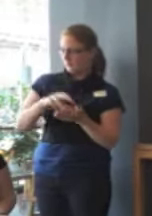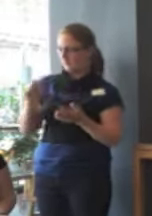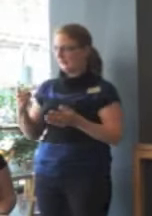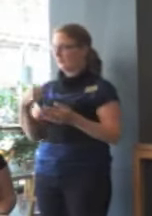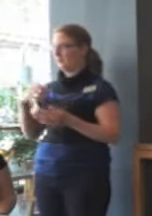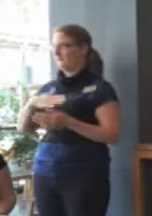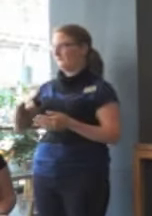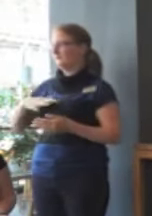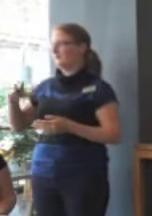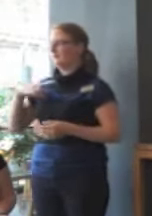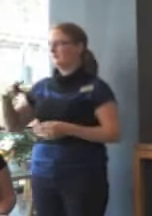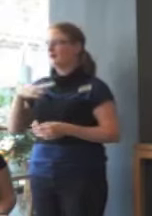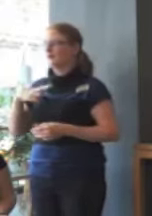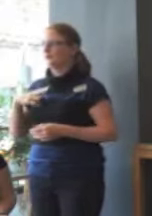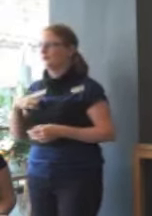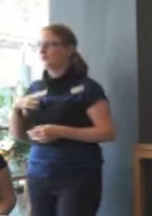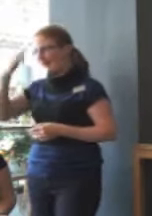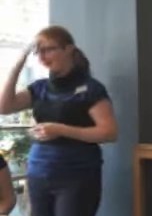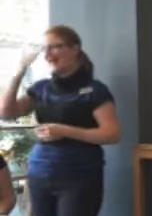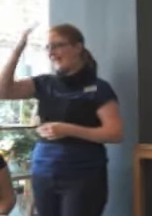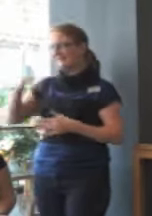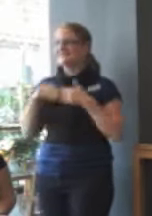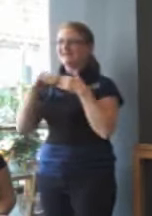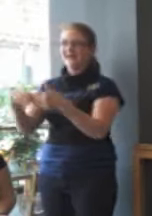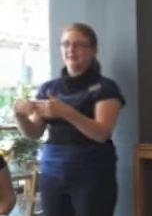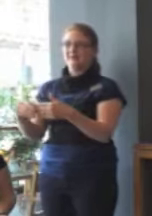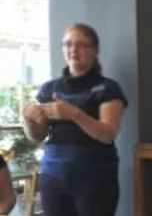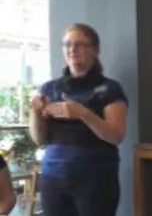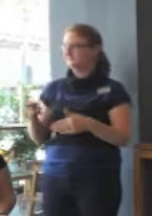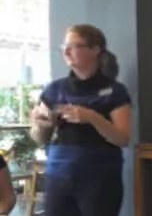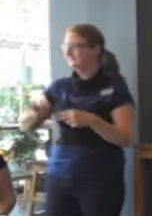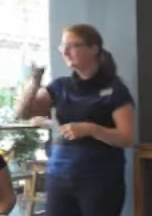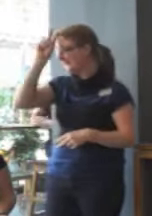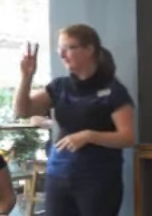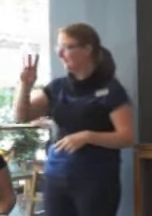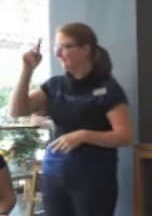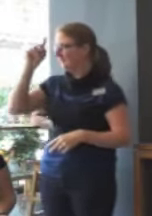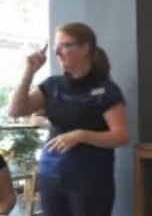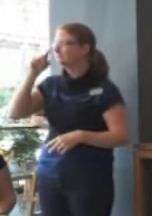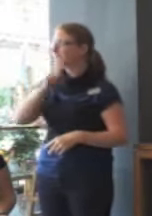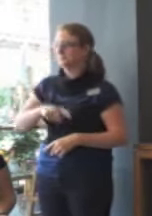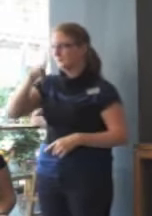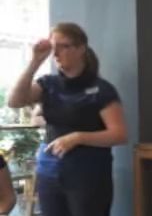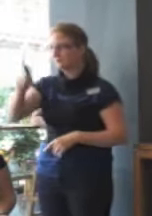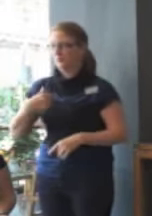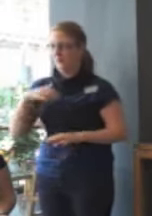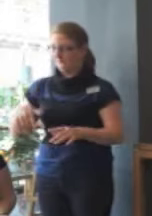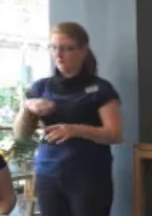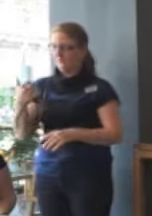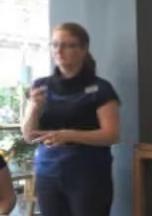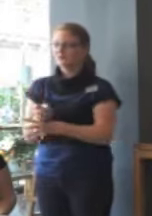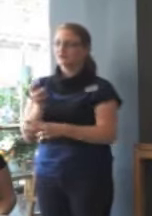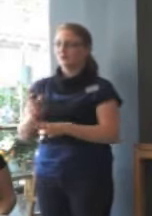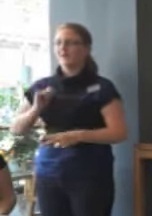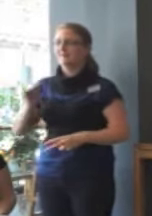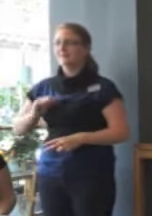val. Vi har något som idag heter Äldreguiden som är helt jävla obegripligt. Jag har försökt använda den själv. Vi